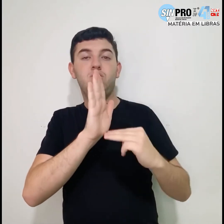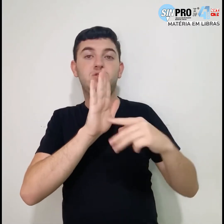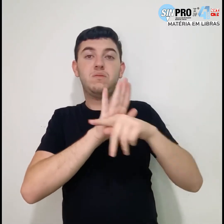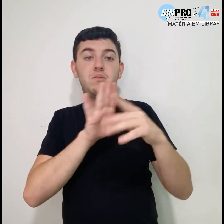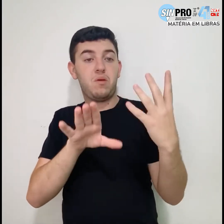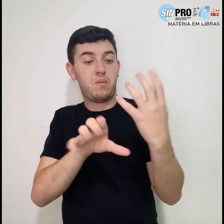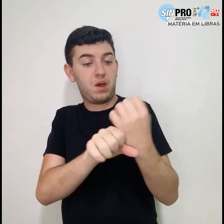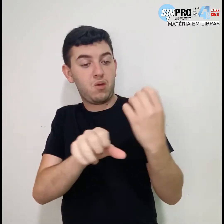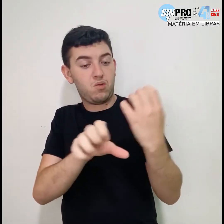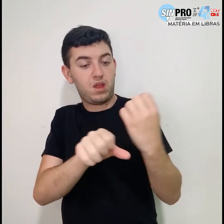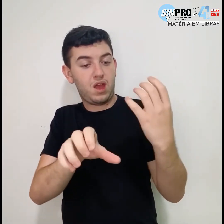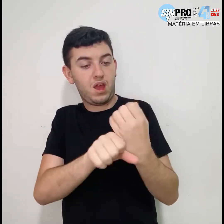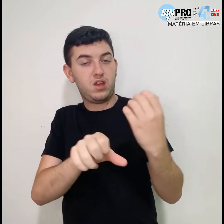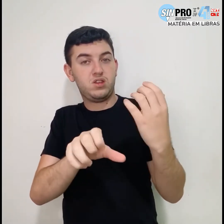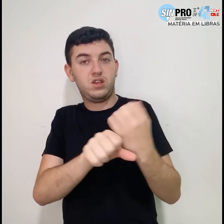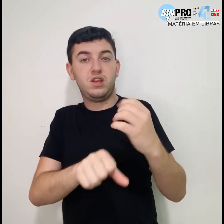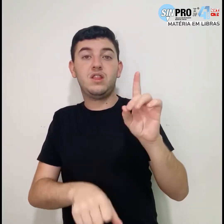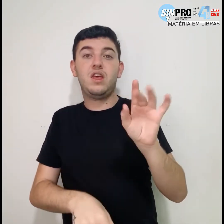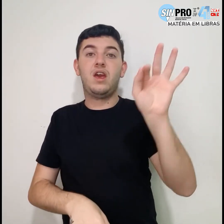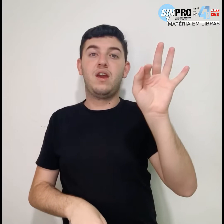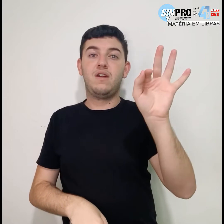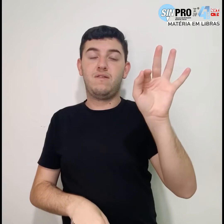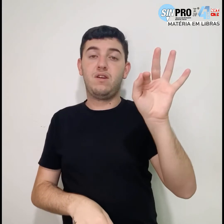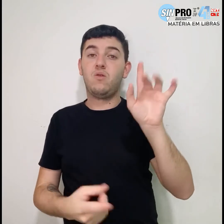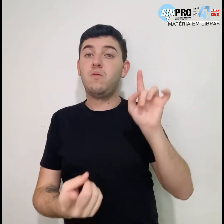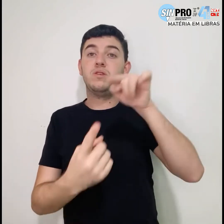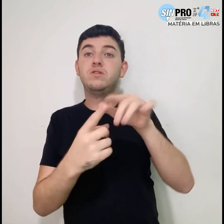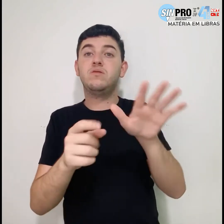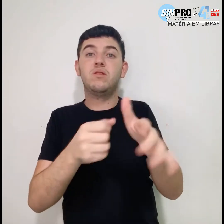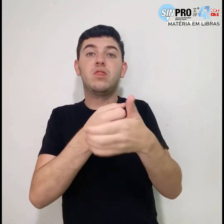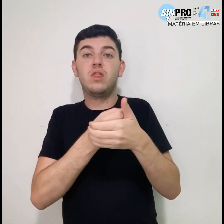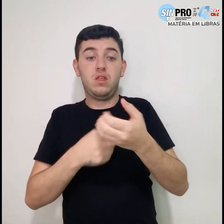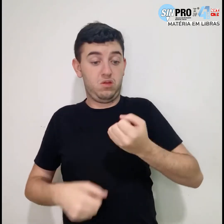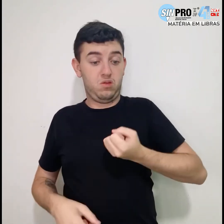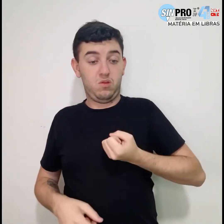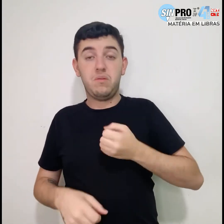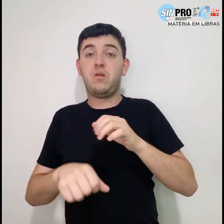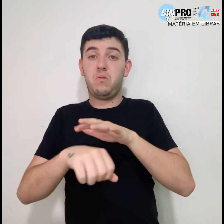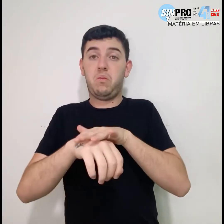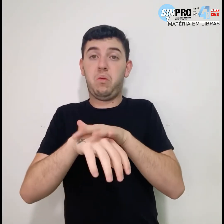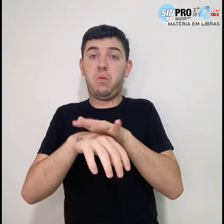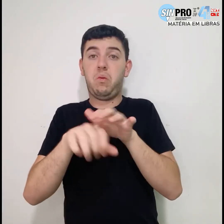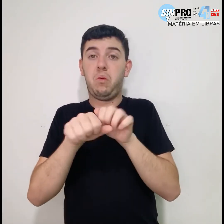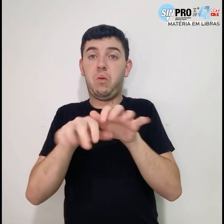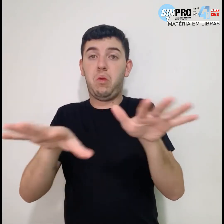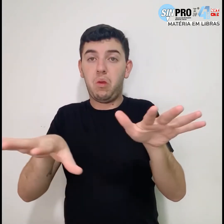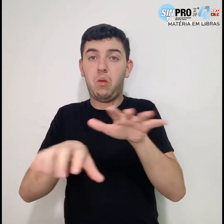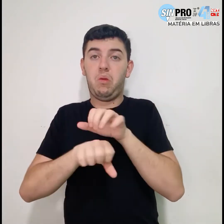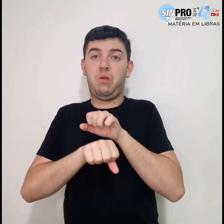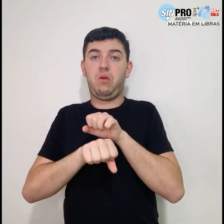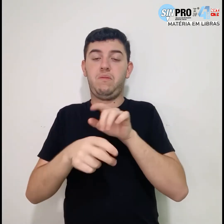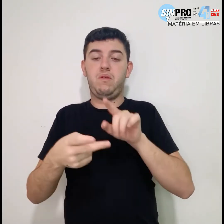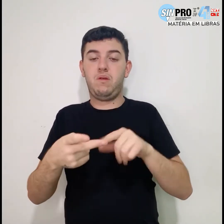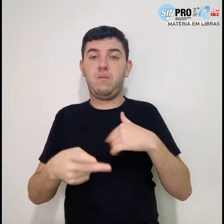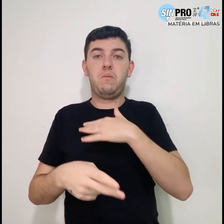DF para omitir o número de contaminação e mortes e continuar deixando o Distrito